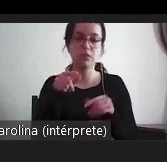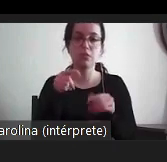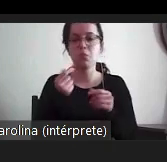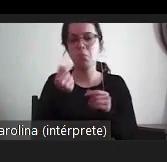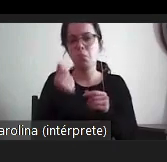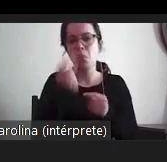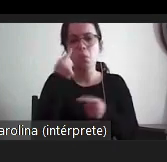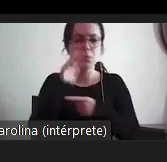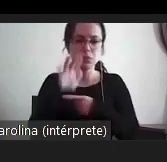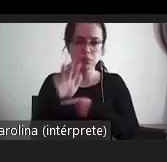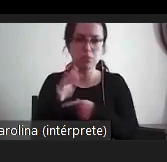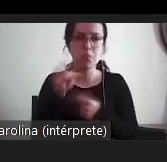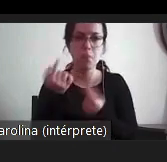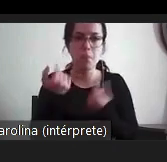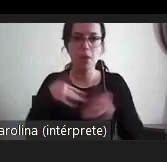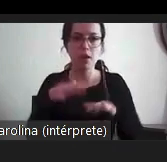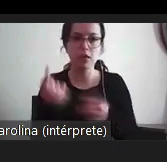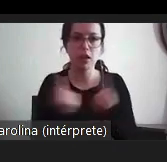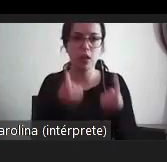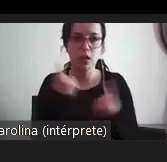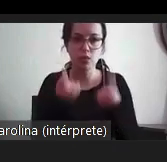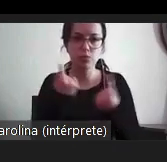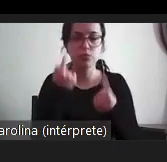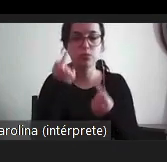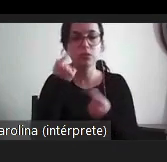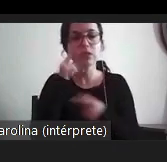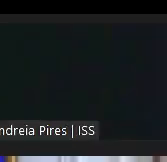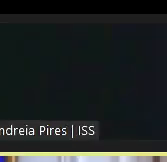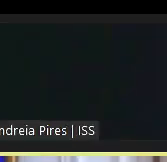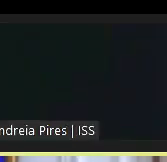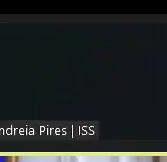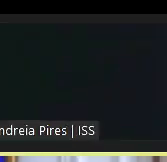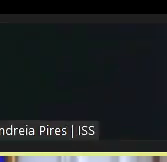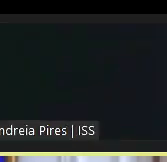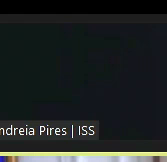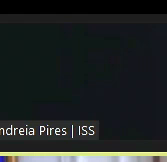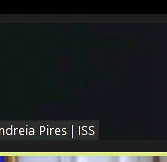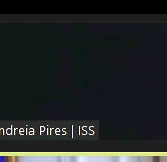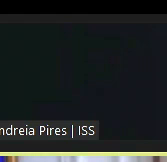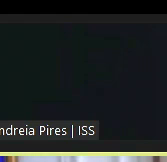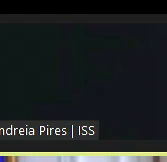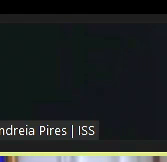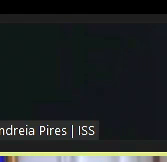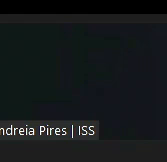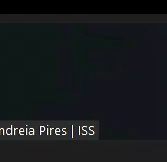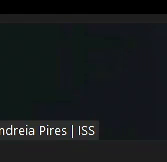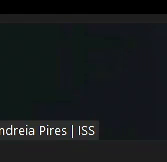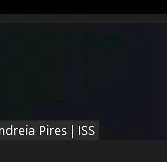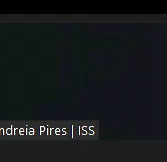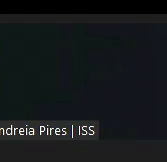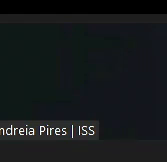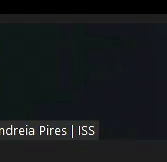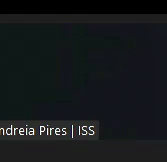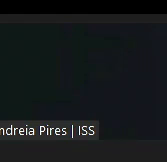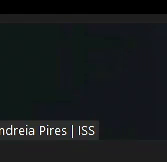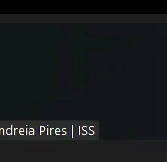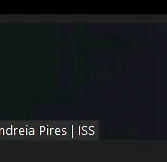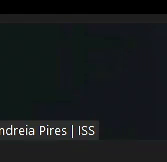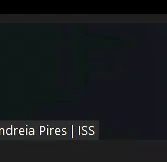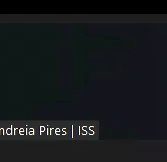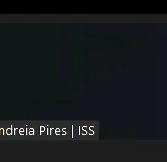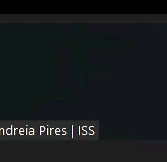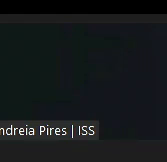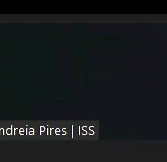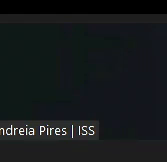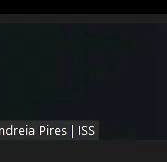mas alguns alguns exemplos que penso poderão ser eloquentes desta